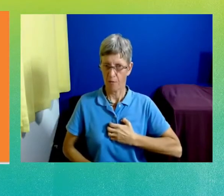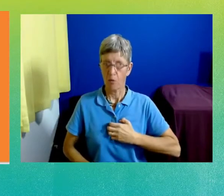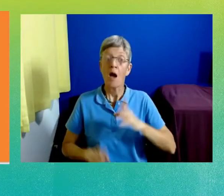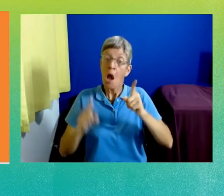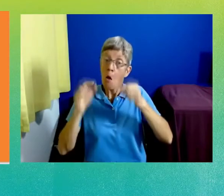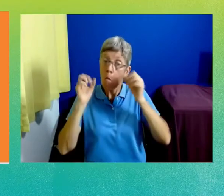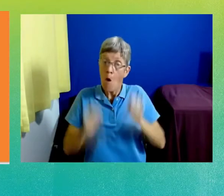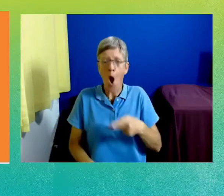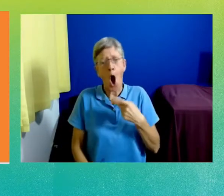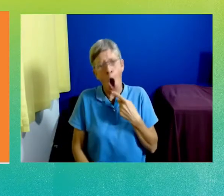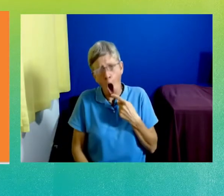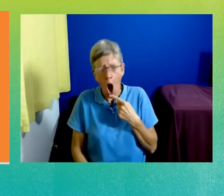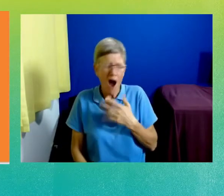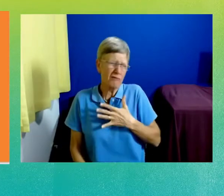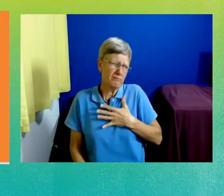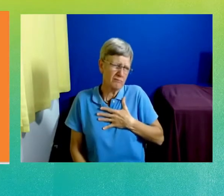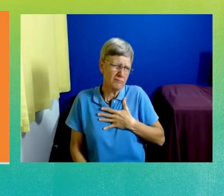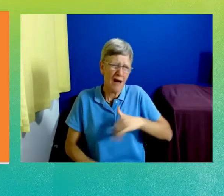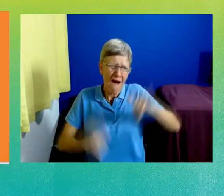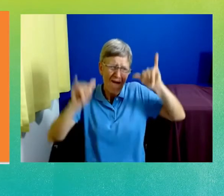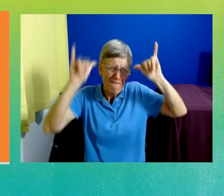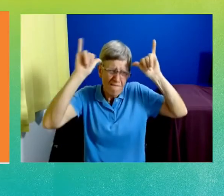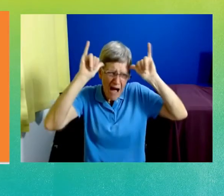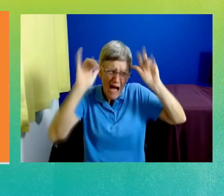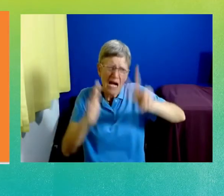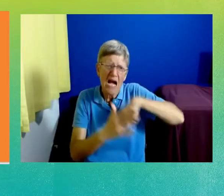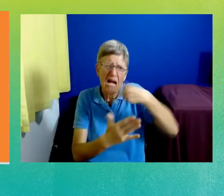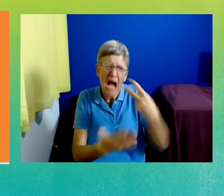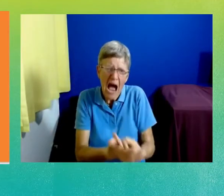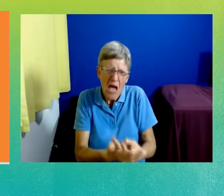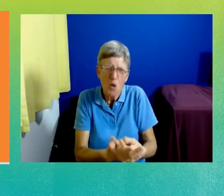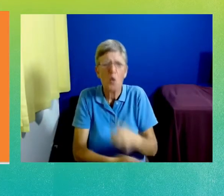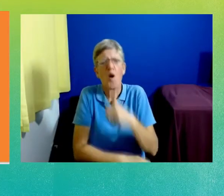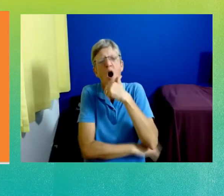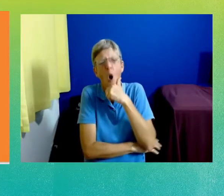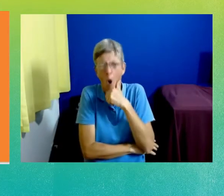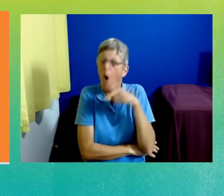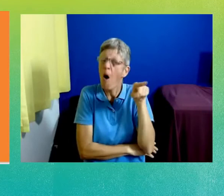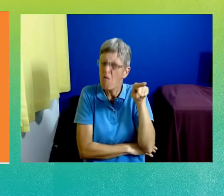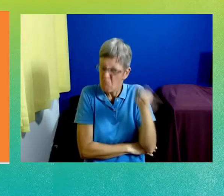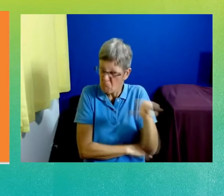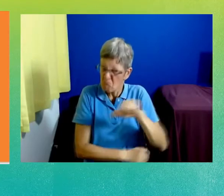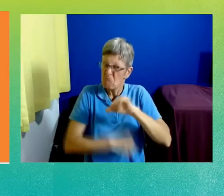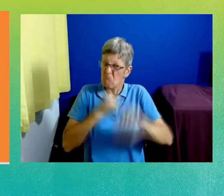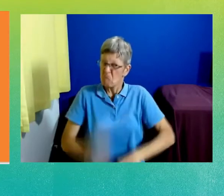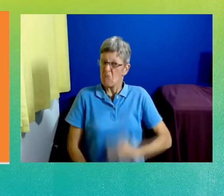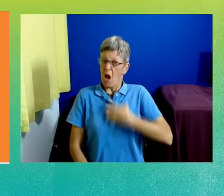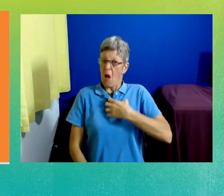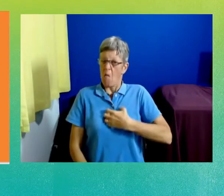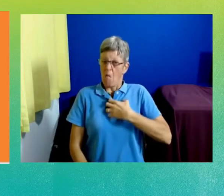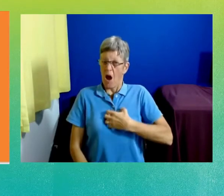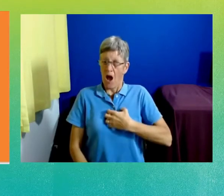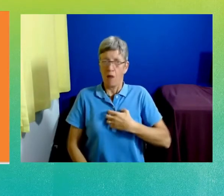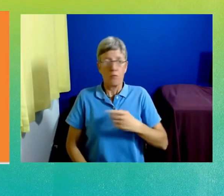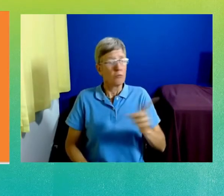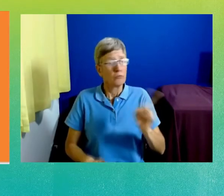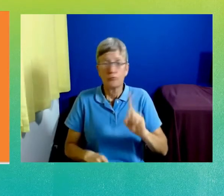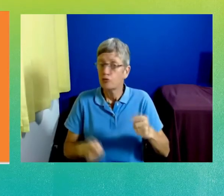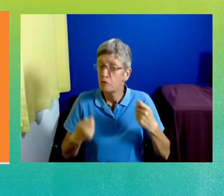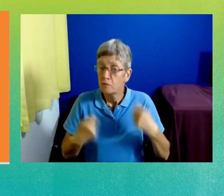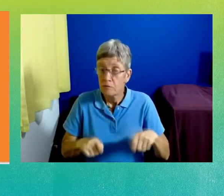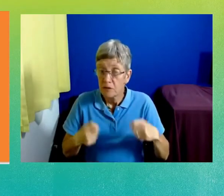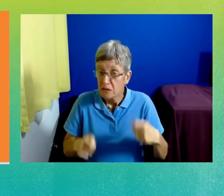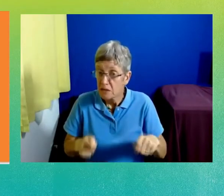isso na hora da apresentação, tá? E o boi, ele corre, ele cai, tá?